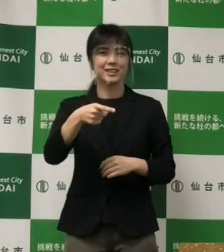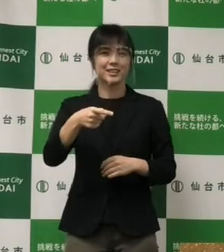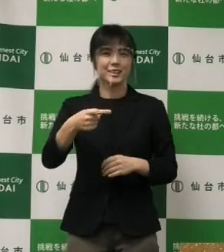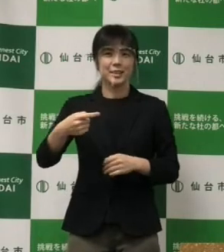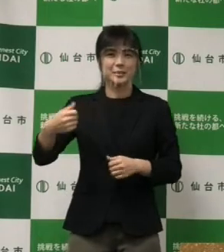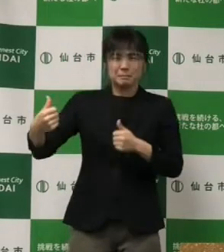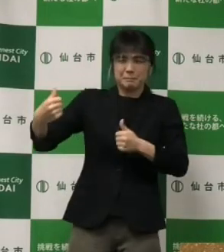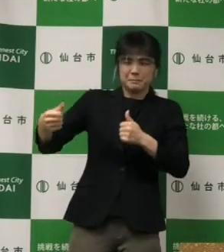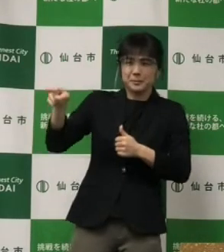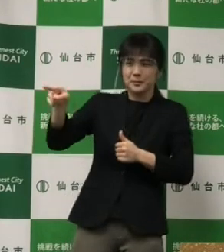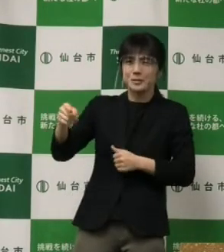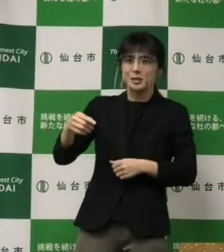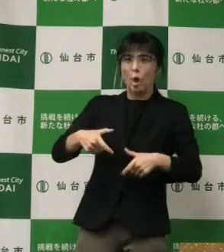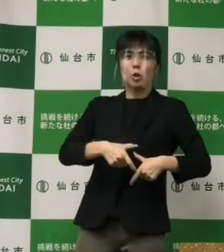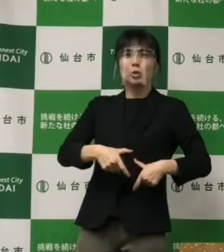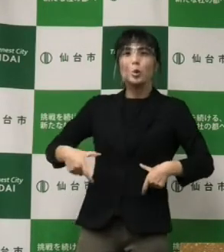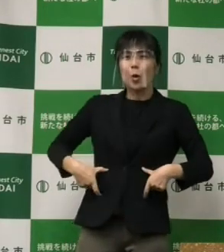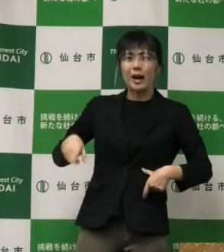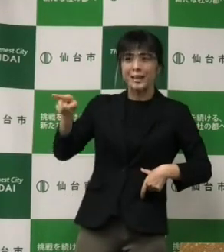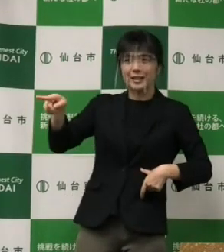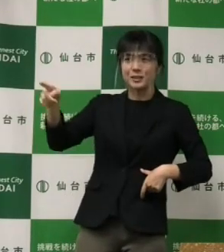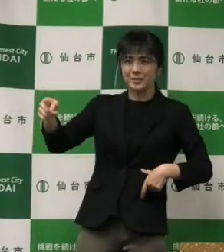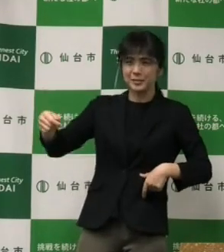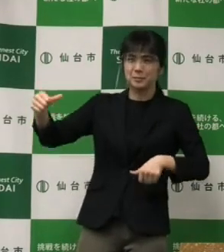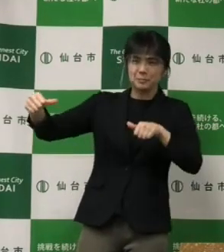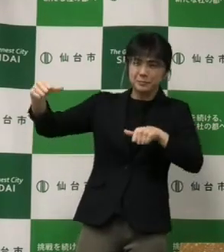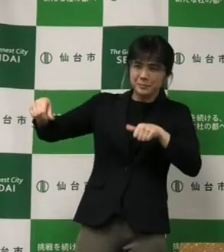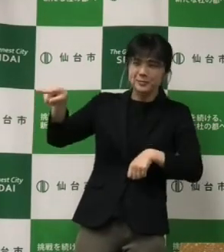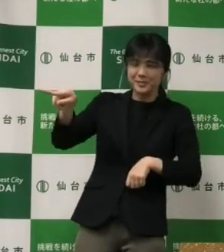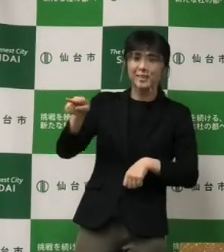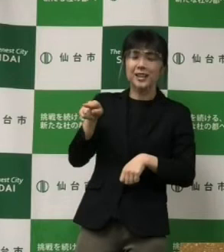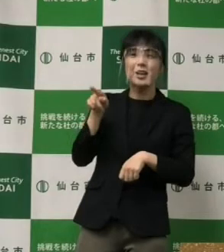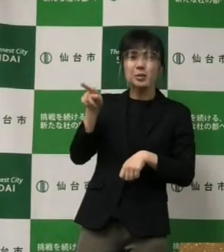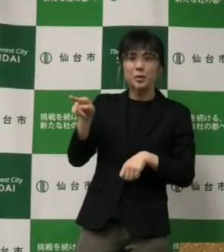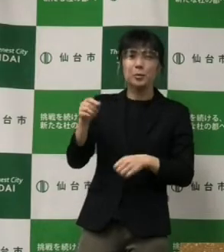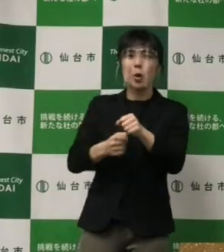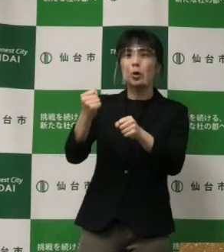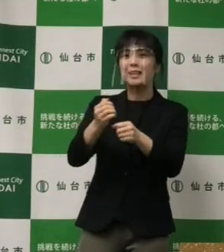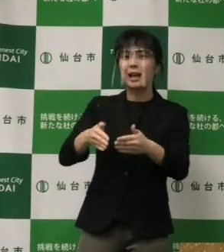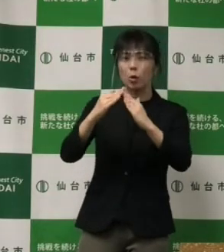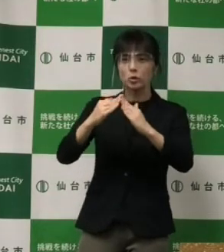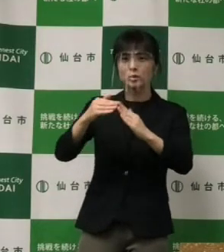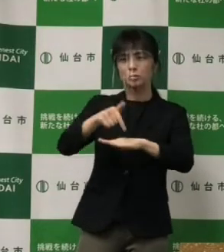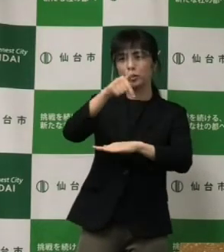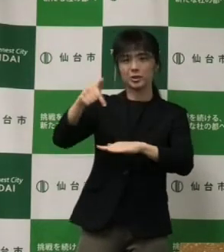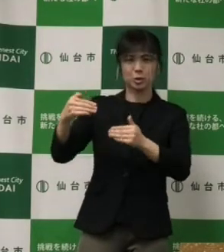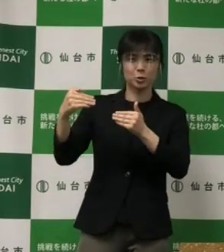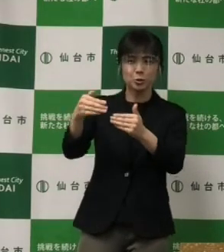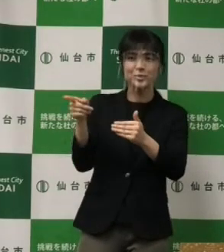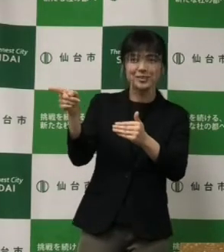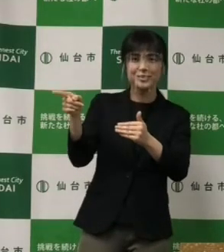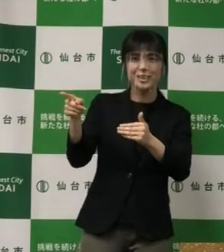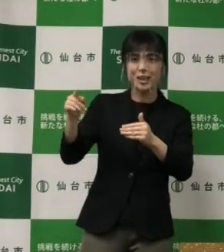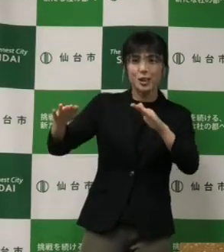福岡市でも、かなり、こういった再構築プロジェクトを進んでいます。で、そのライバルとの差を埋